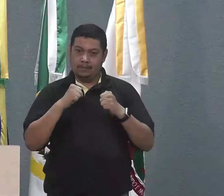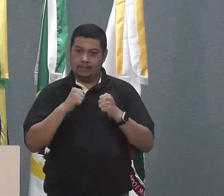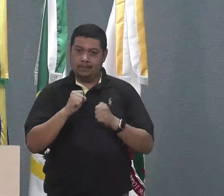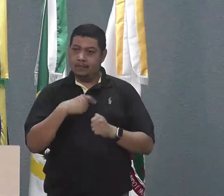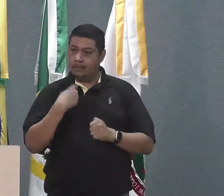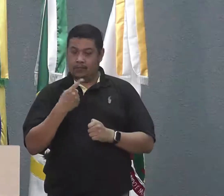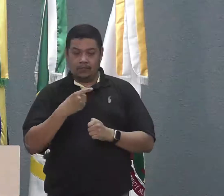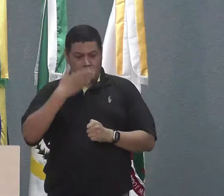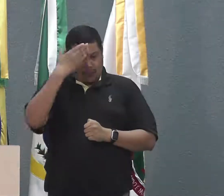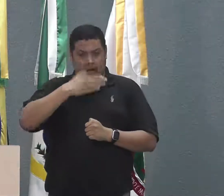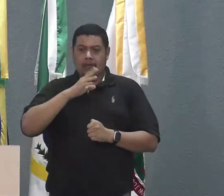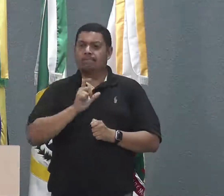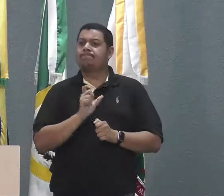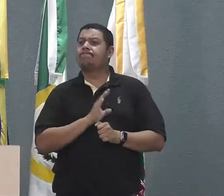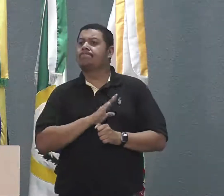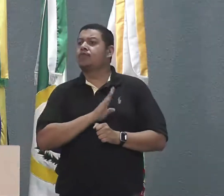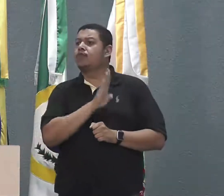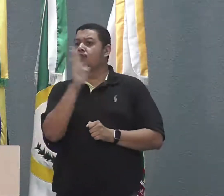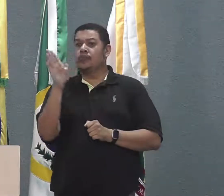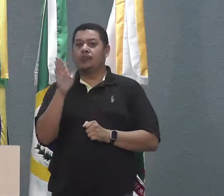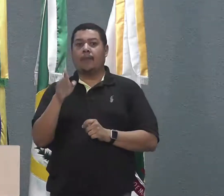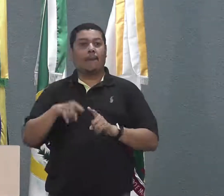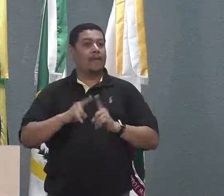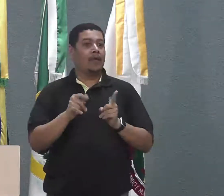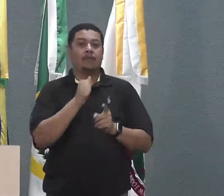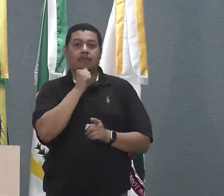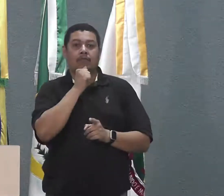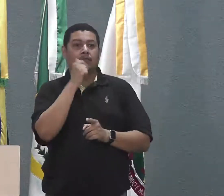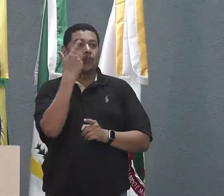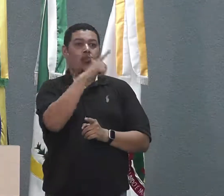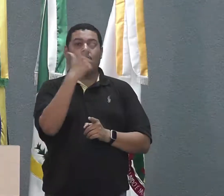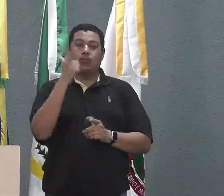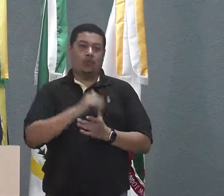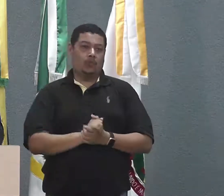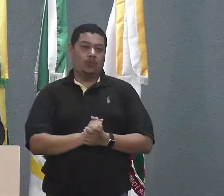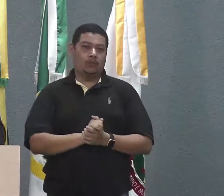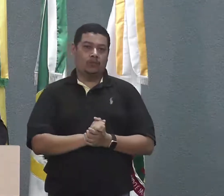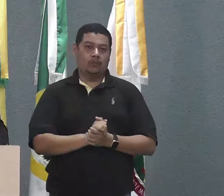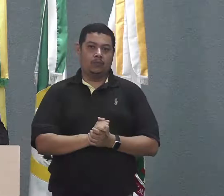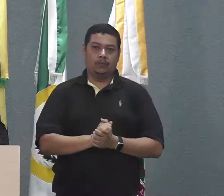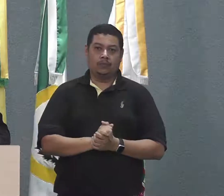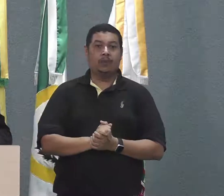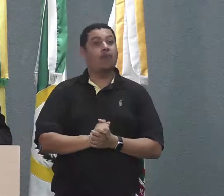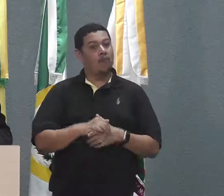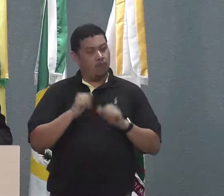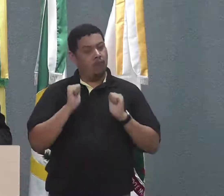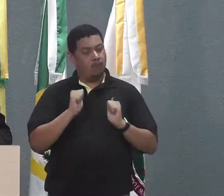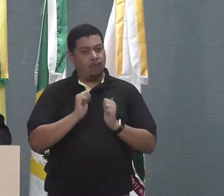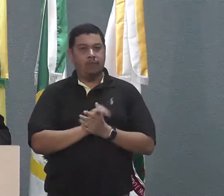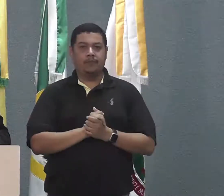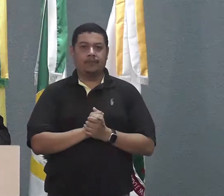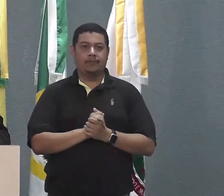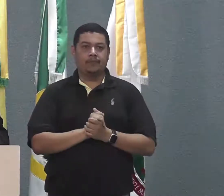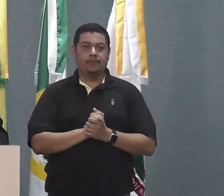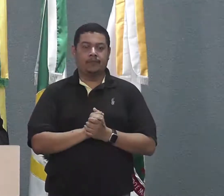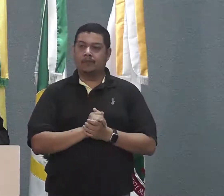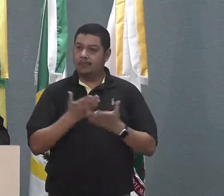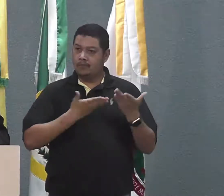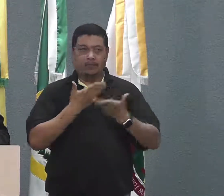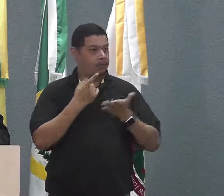iremos pessoalmente. Caso não haja outra alternativa, aí sim, de comum